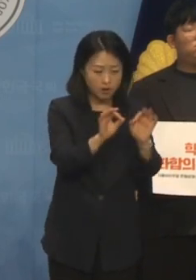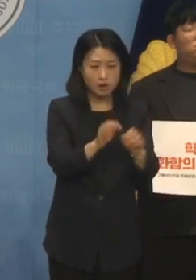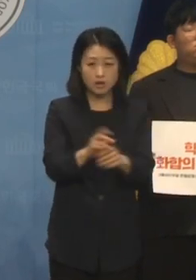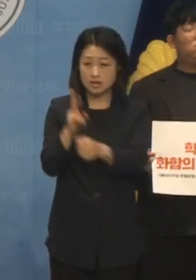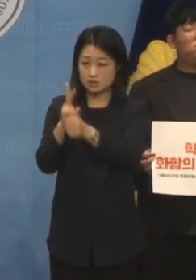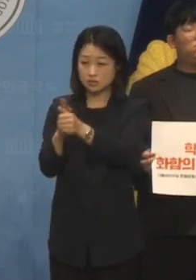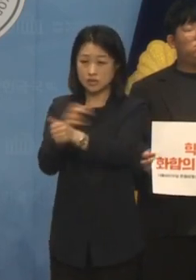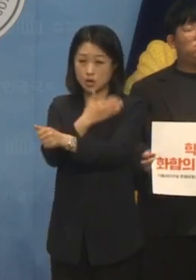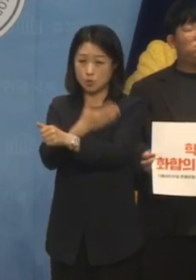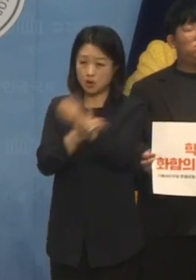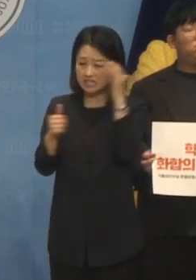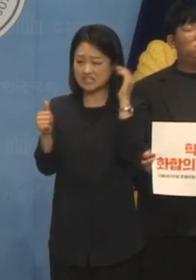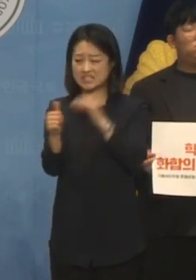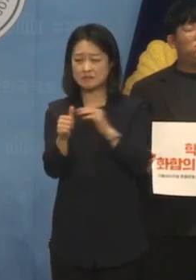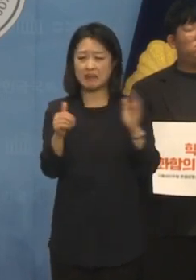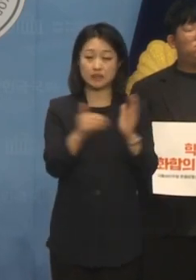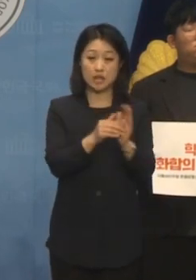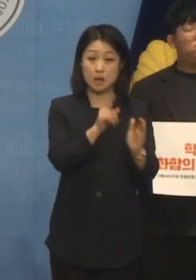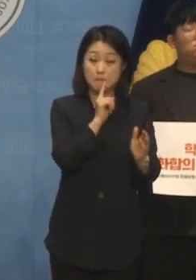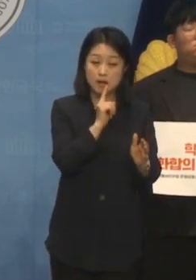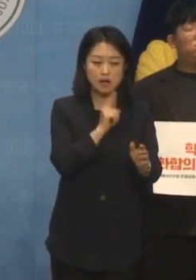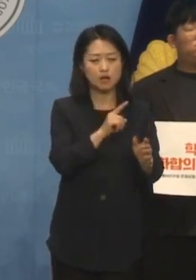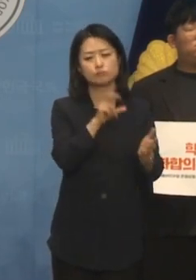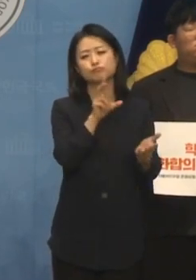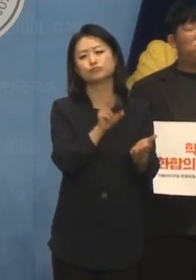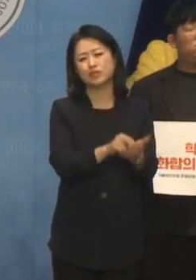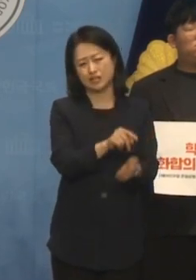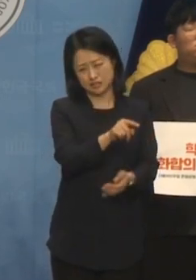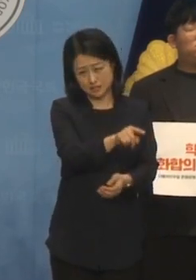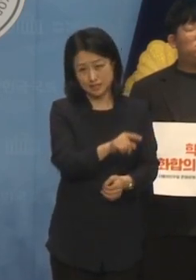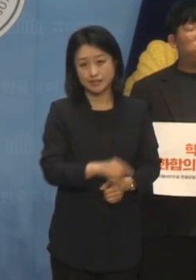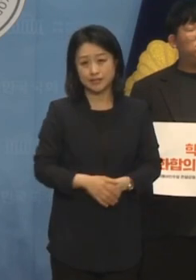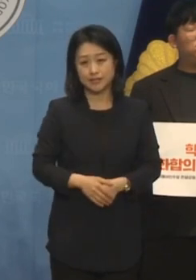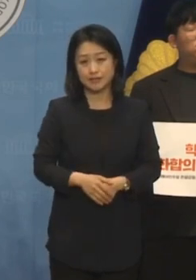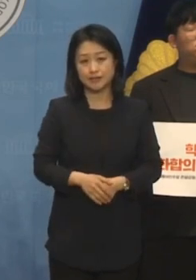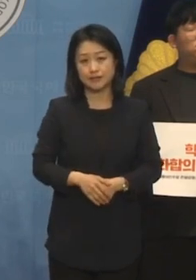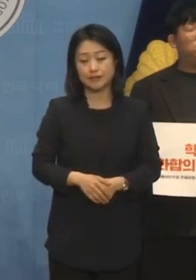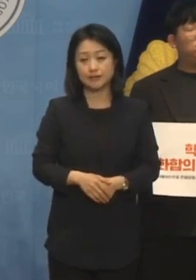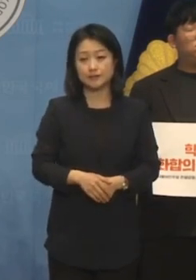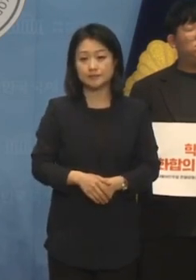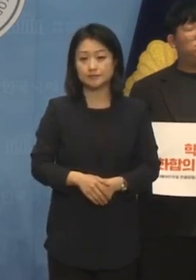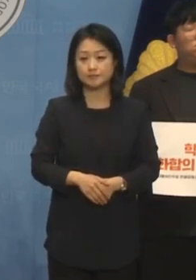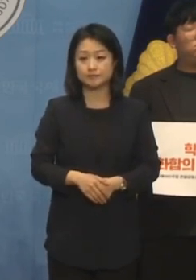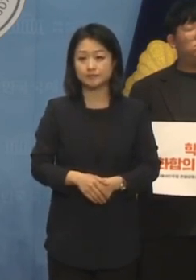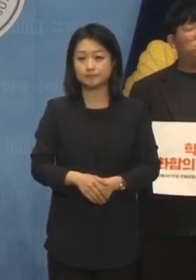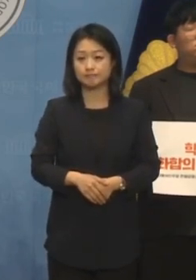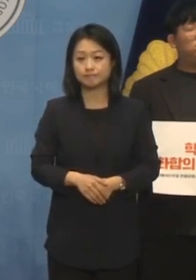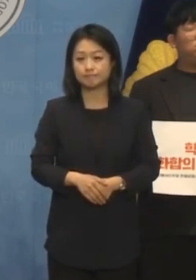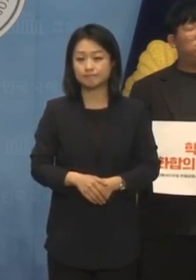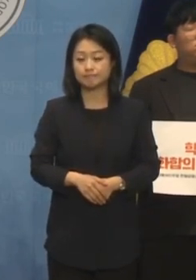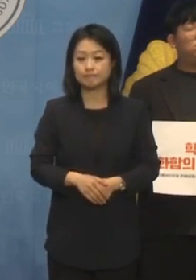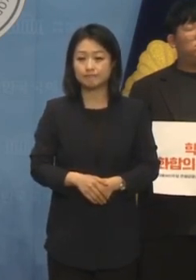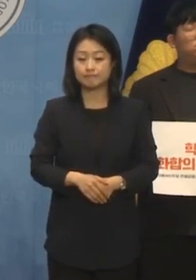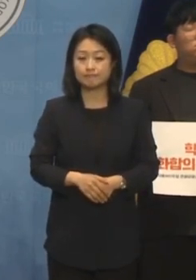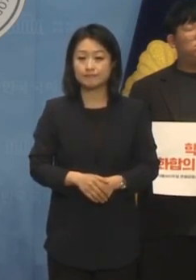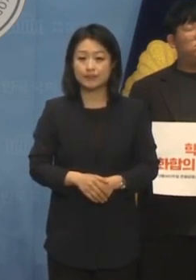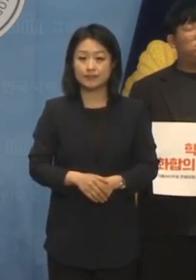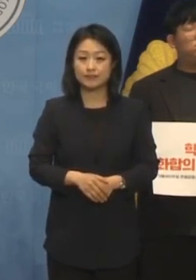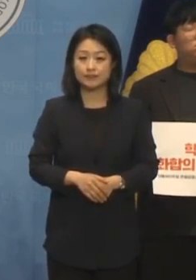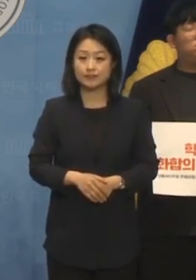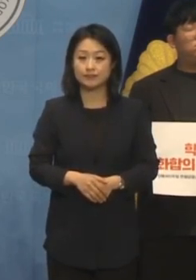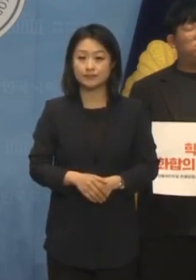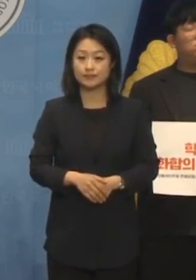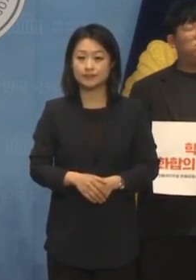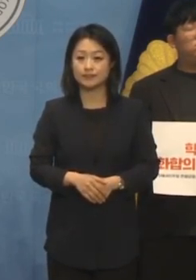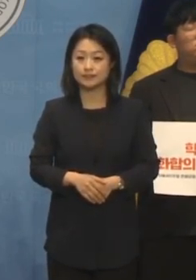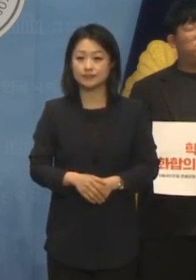얼마나 잘못된 것인지 잘 보여주는 그런 현실적 사례라고 생각합니다. 실제로 우리